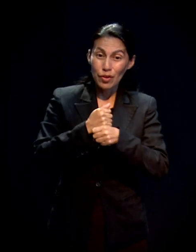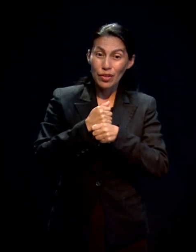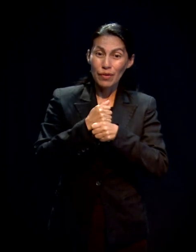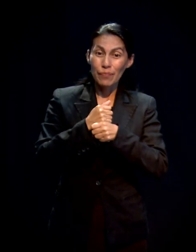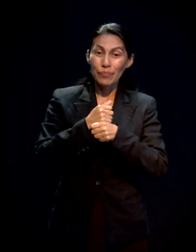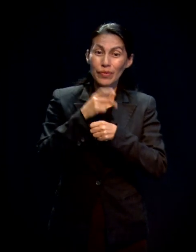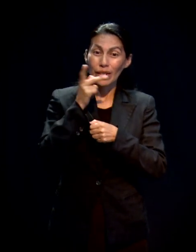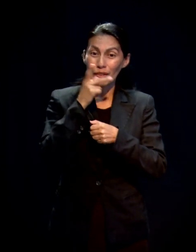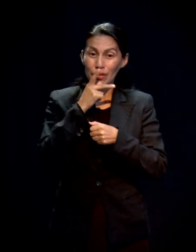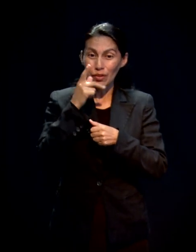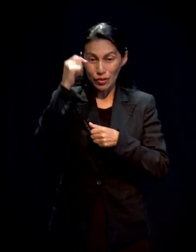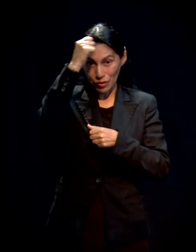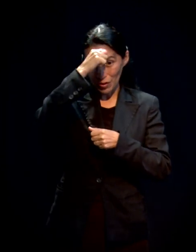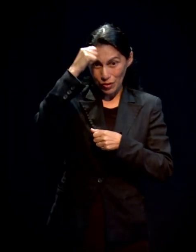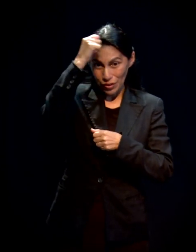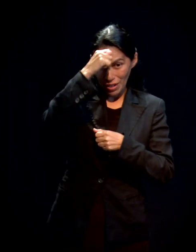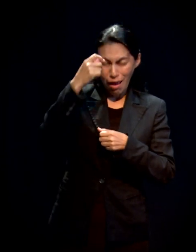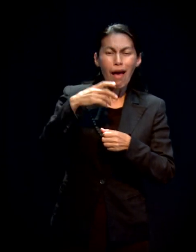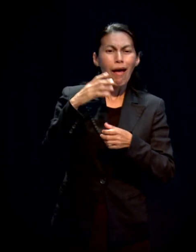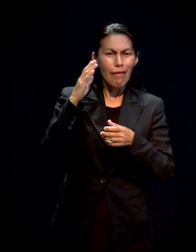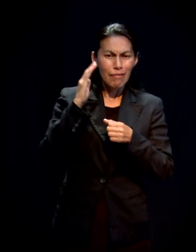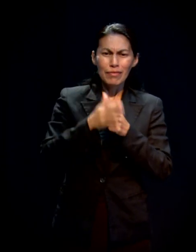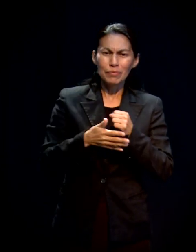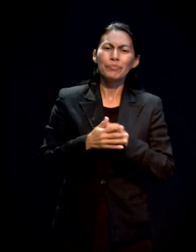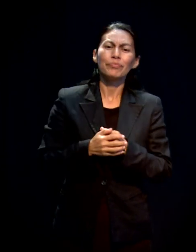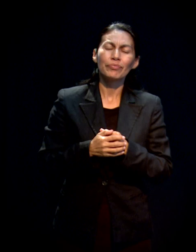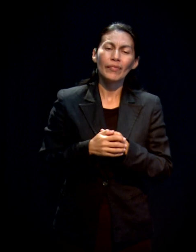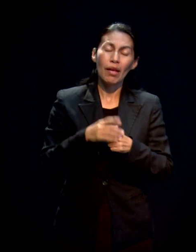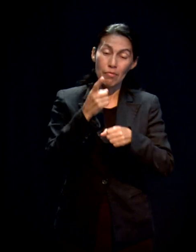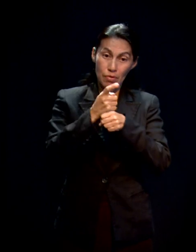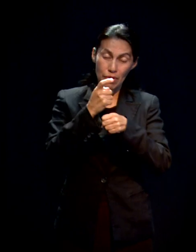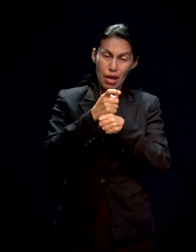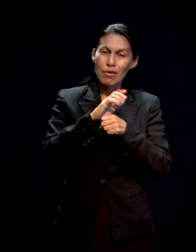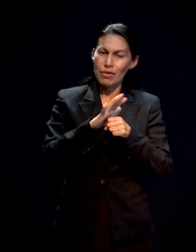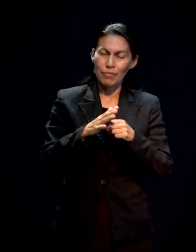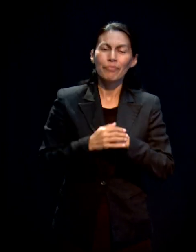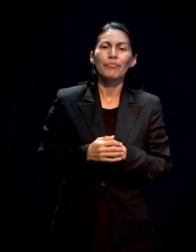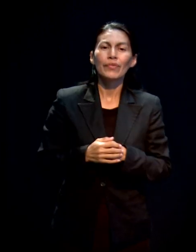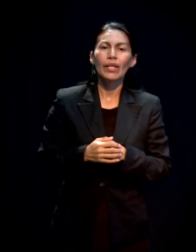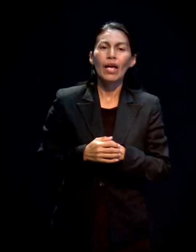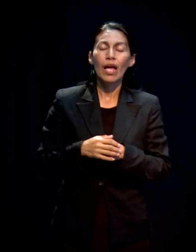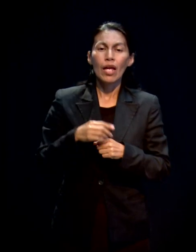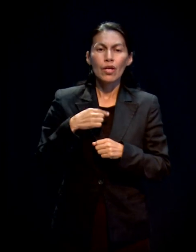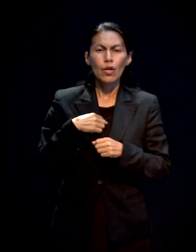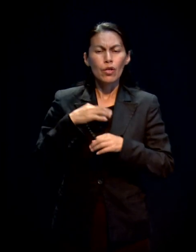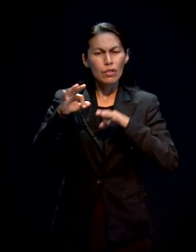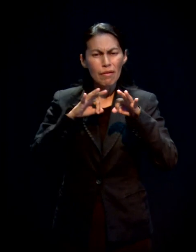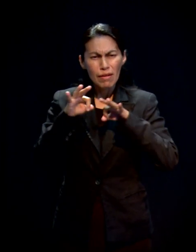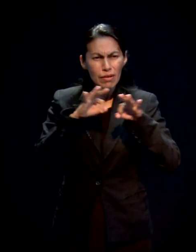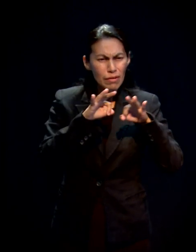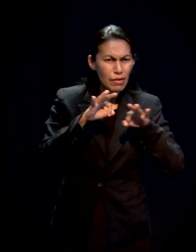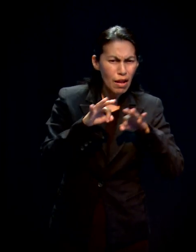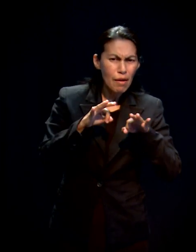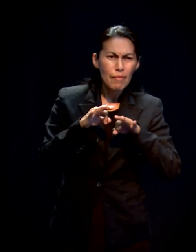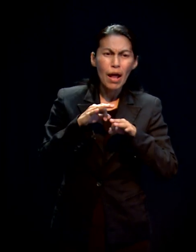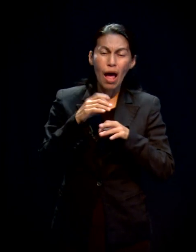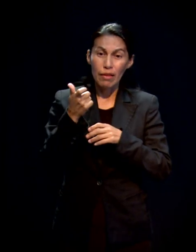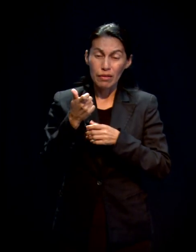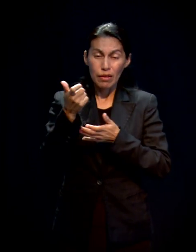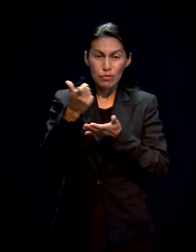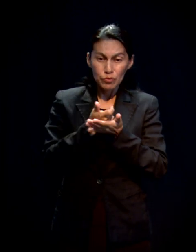año para tomar un plan que ofrece la universidad uno de los muchos planes para trabajar con ellos y obtener algunos beneficios